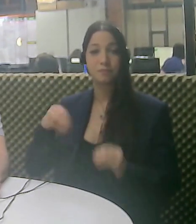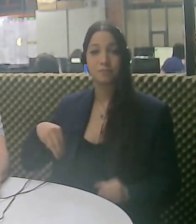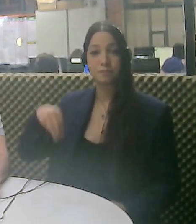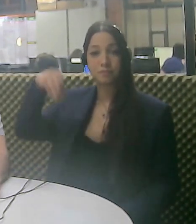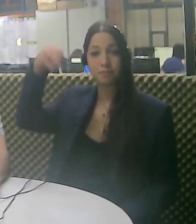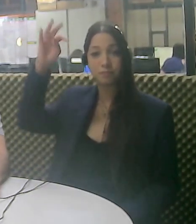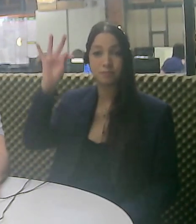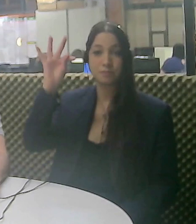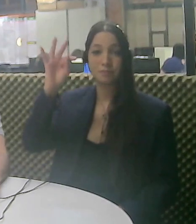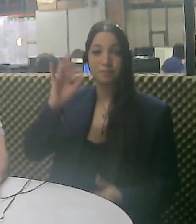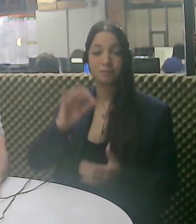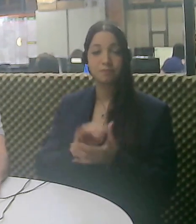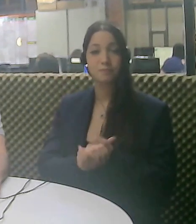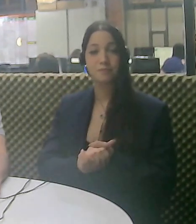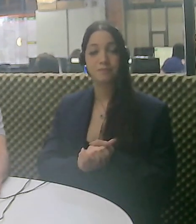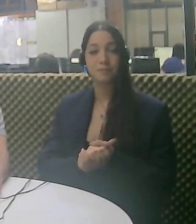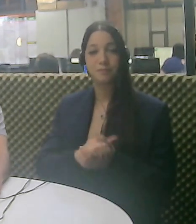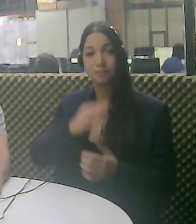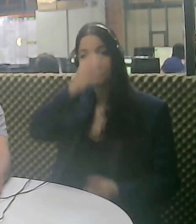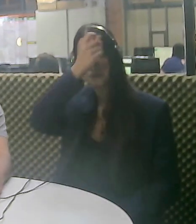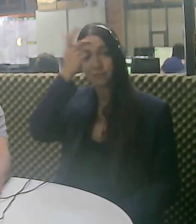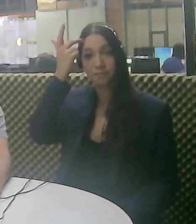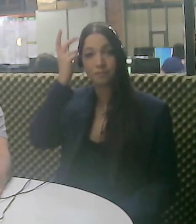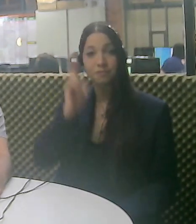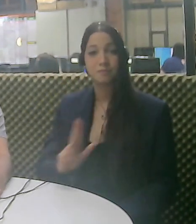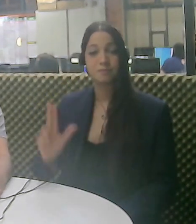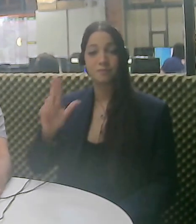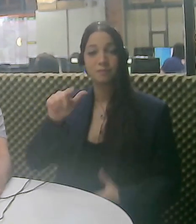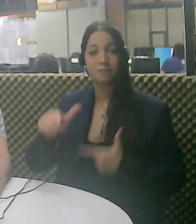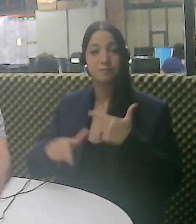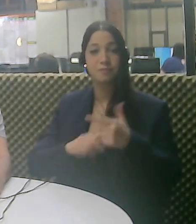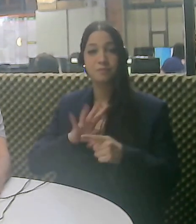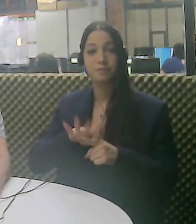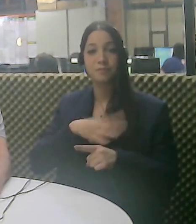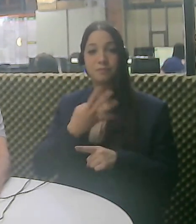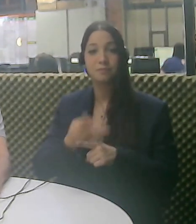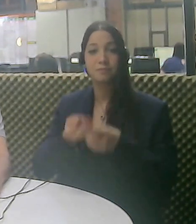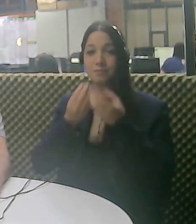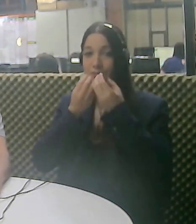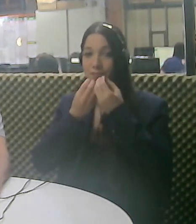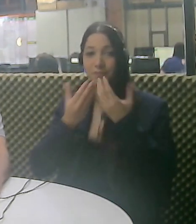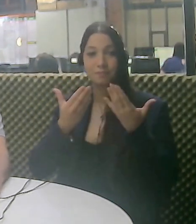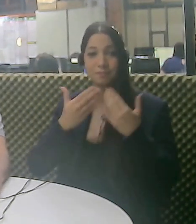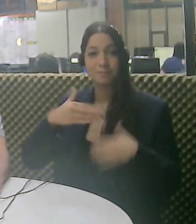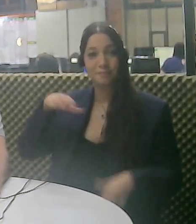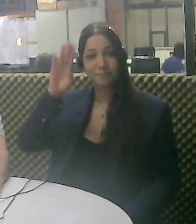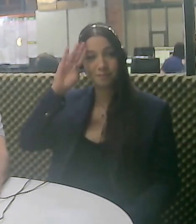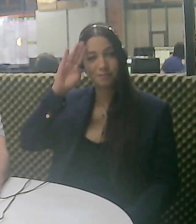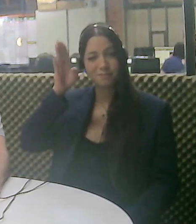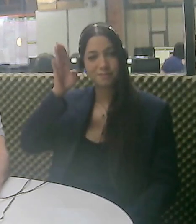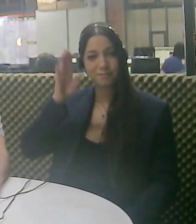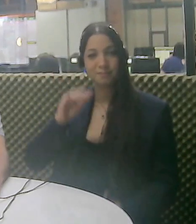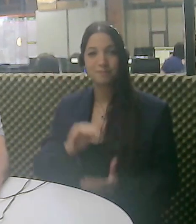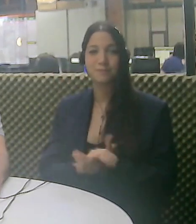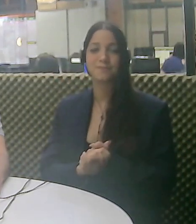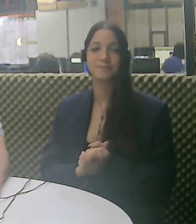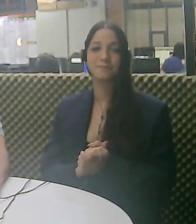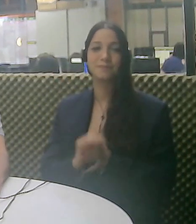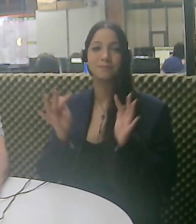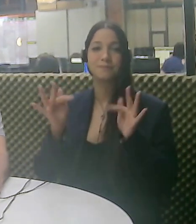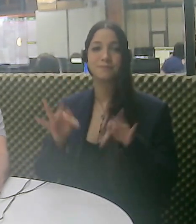Comunicação, Marco Túlio de Castro Kalimann. Prefeitura de Uberlândia. Fazer mais, fazer bem. Até a